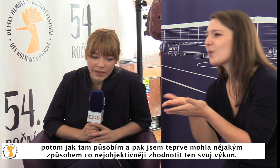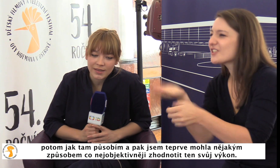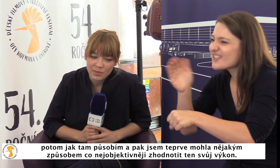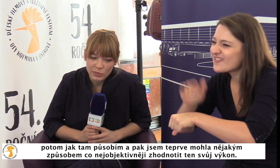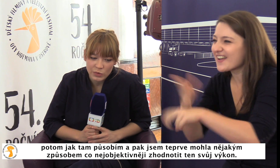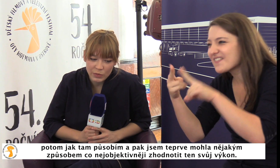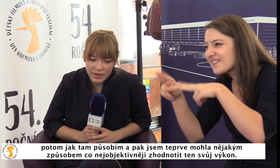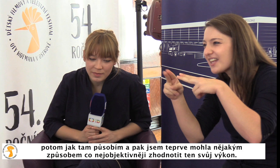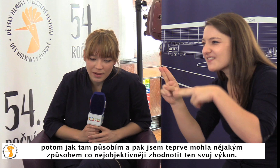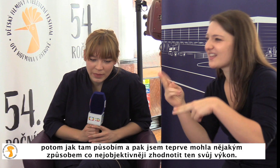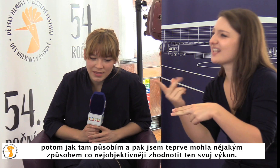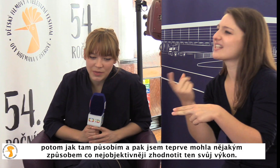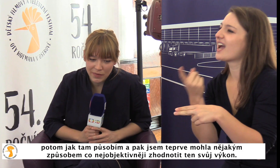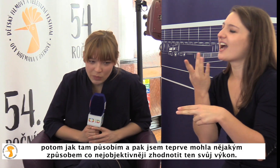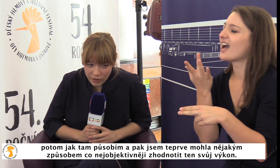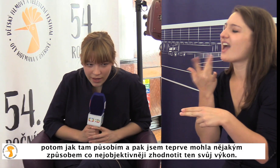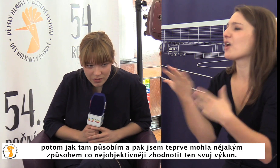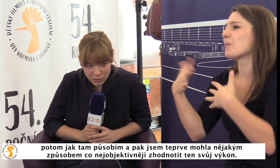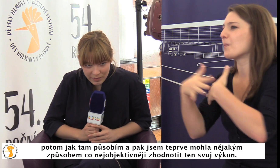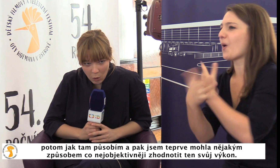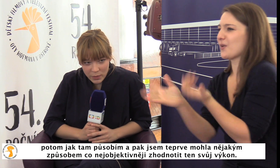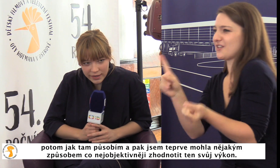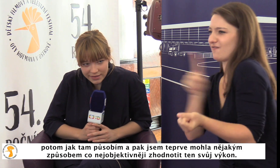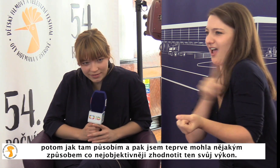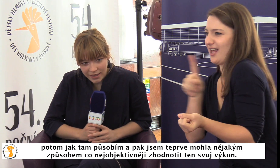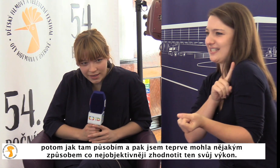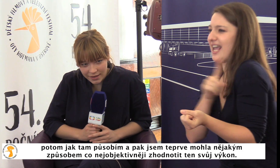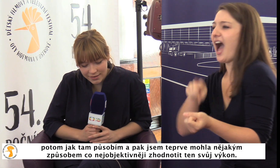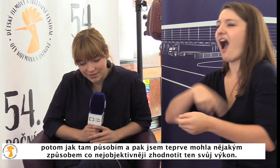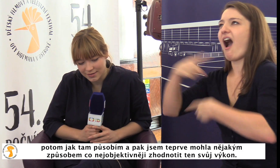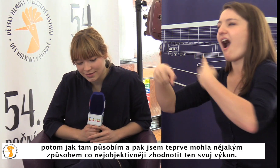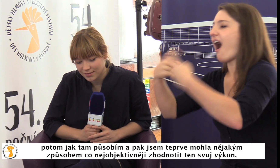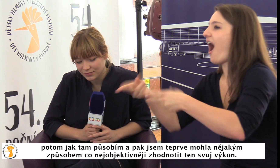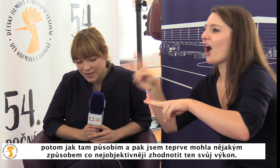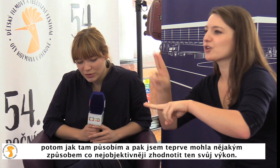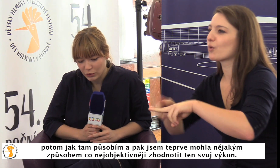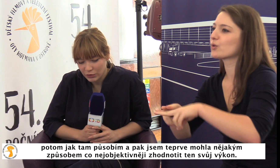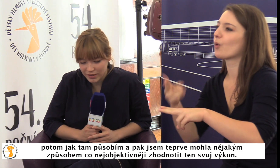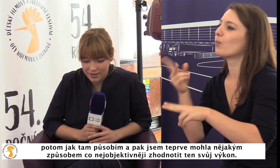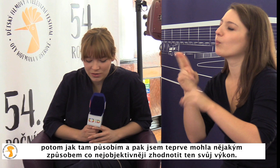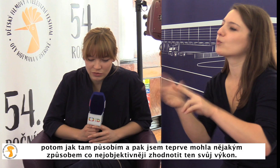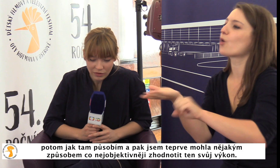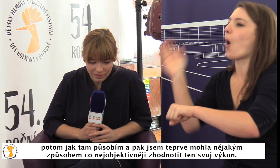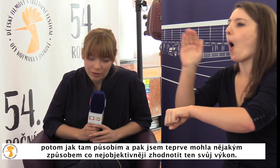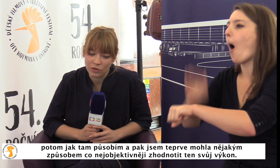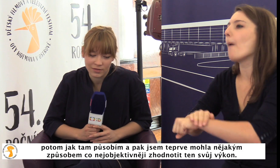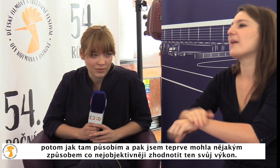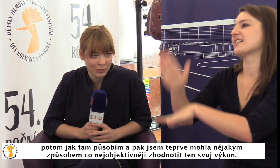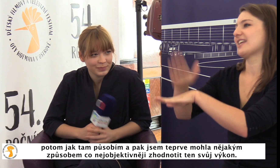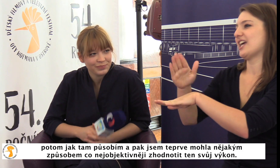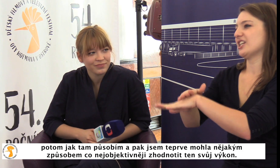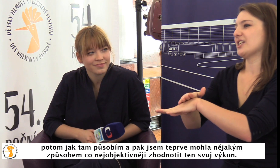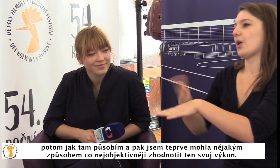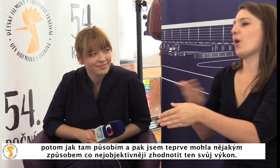potom jak tam působím a pak jsem teprve mohla nějakým způsobem objektivněji zhodnotit ten svůj výkon.